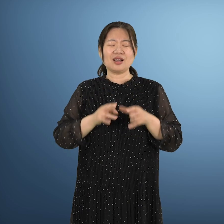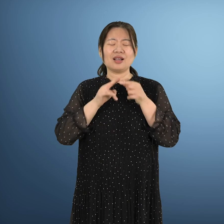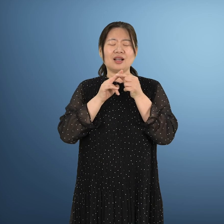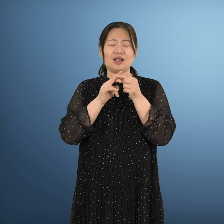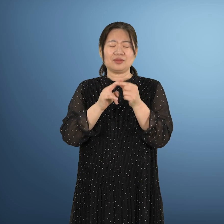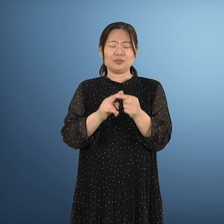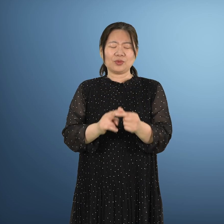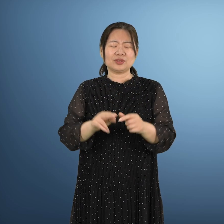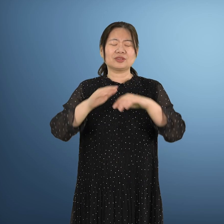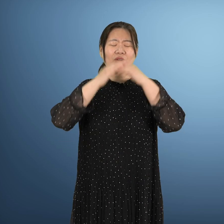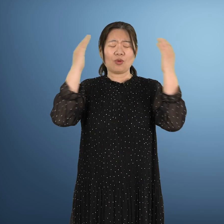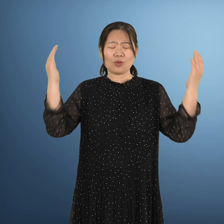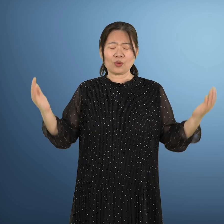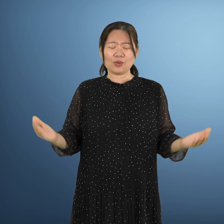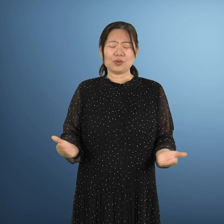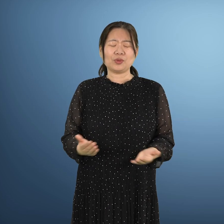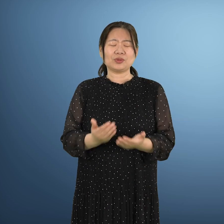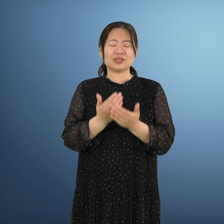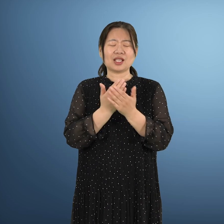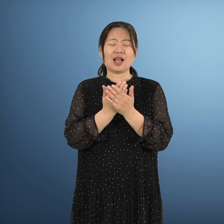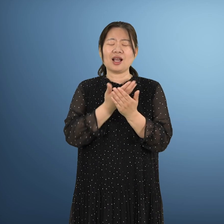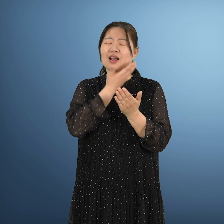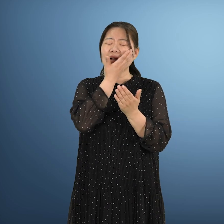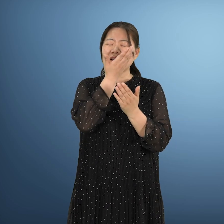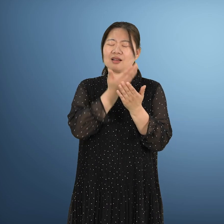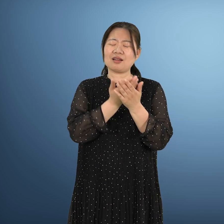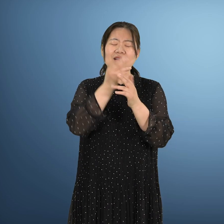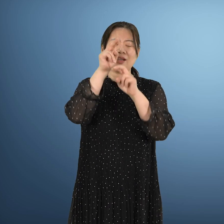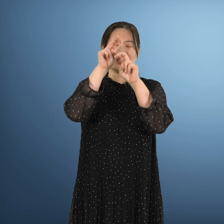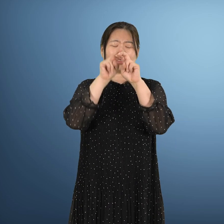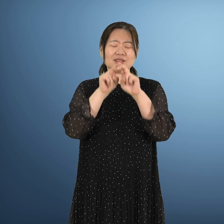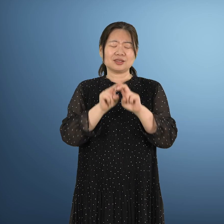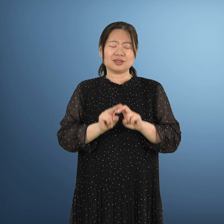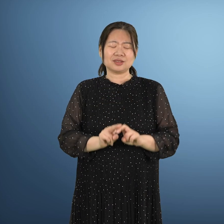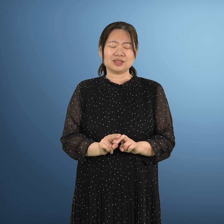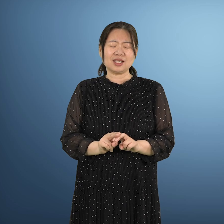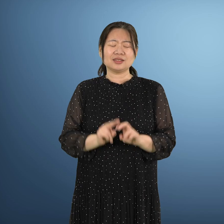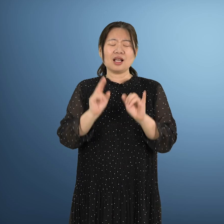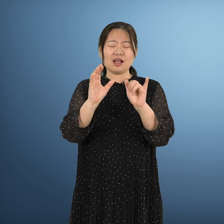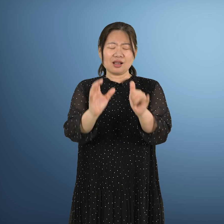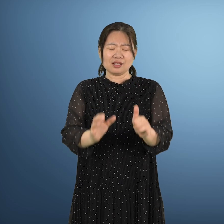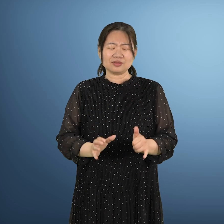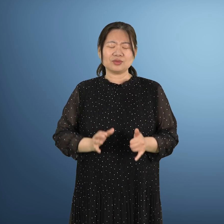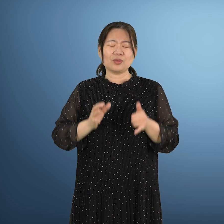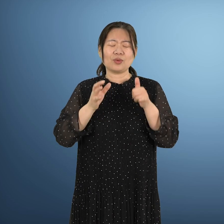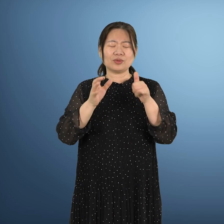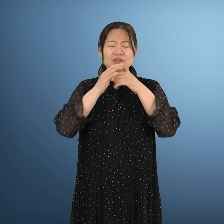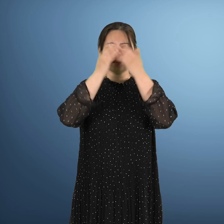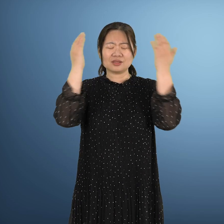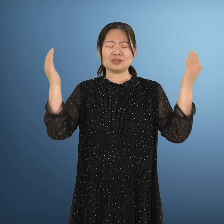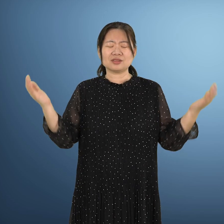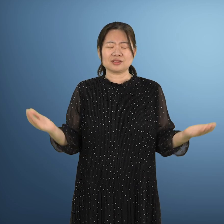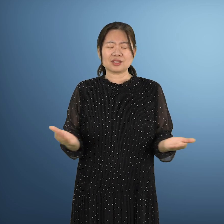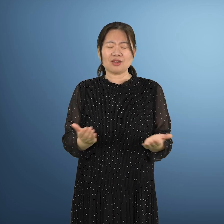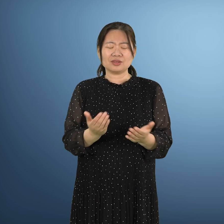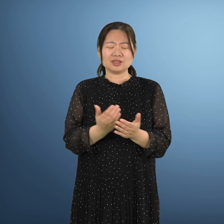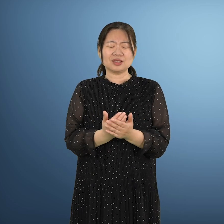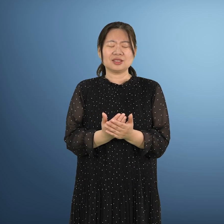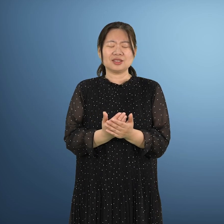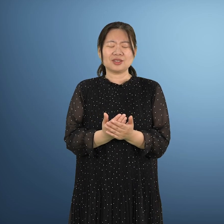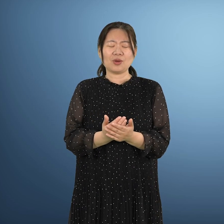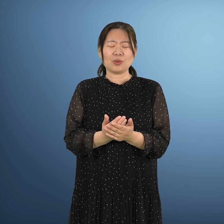나라와 모든 보좌, 이 세상 모든